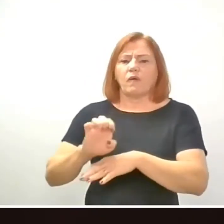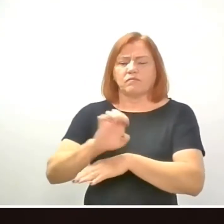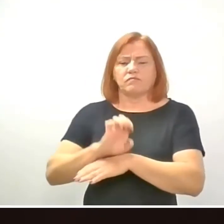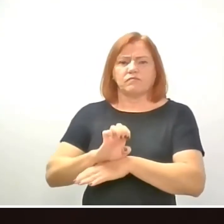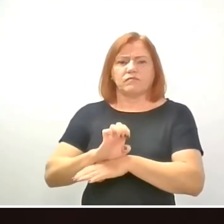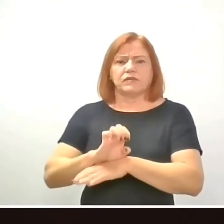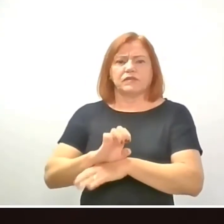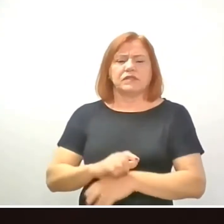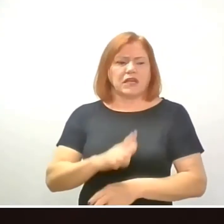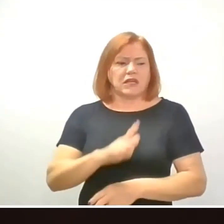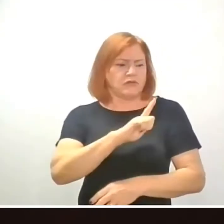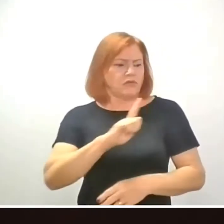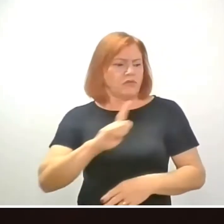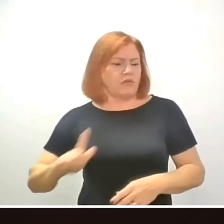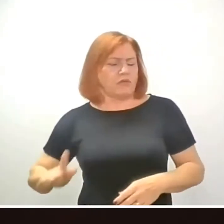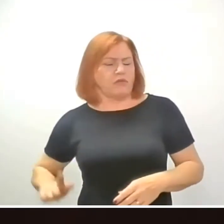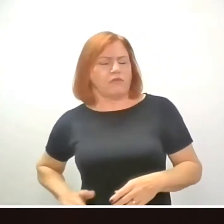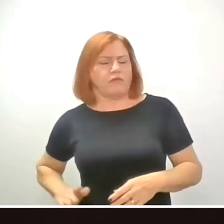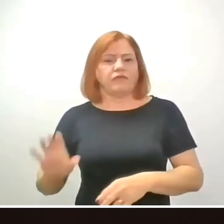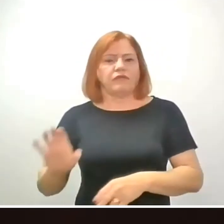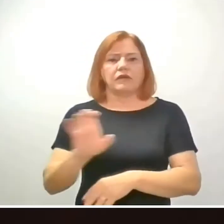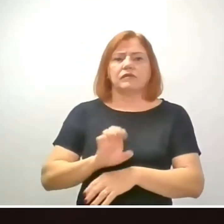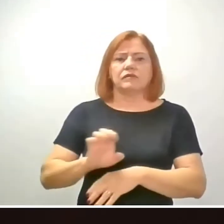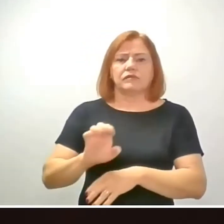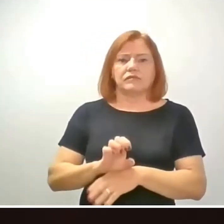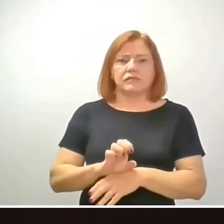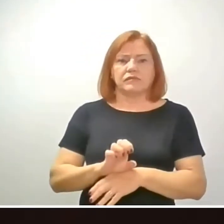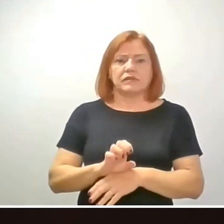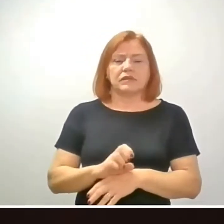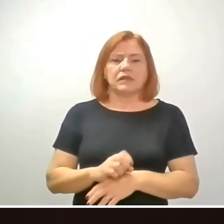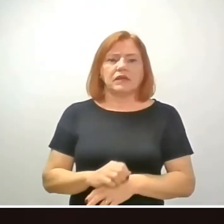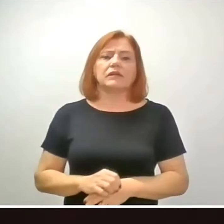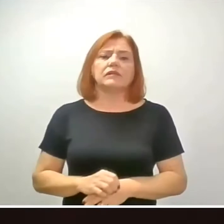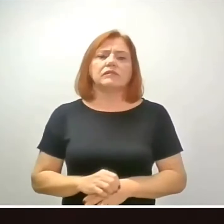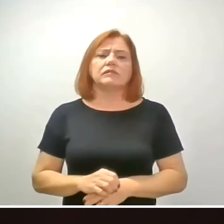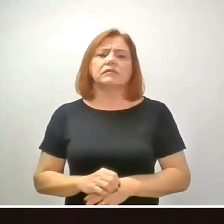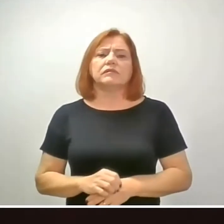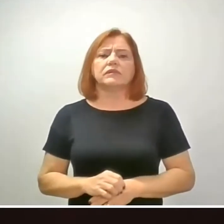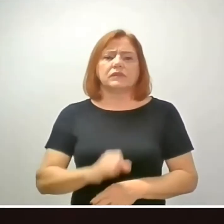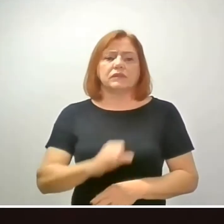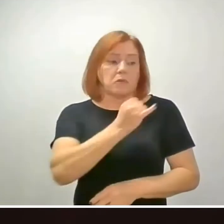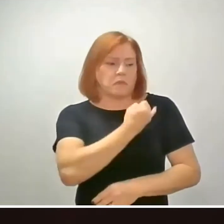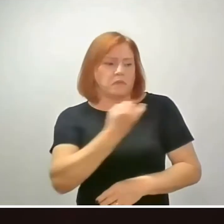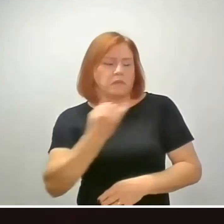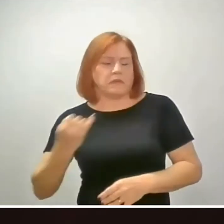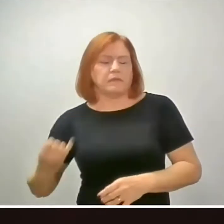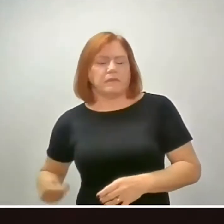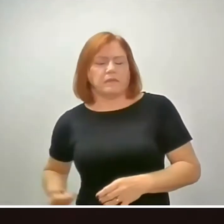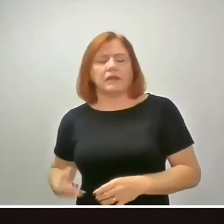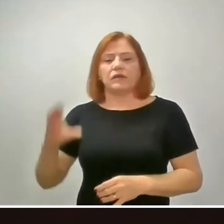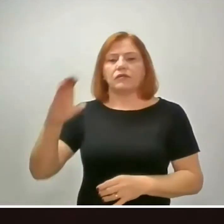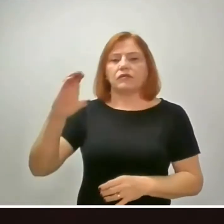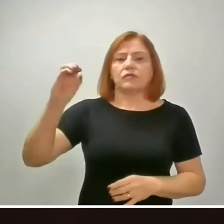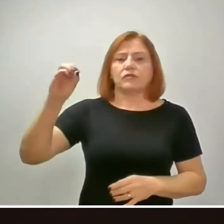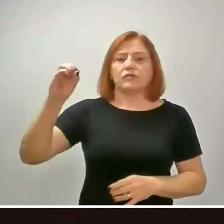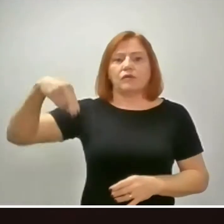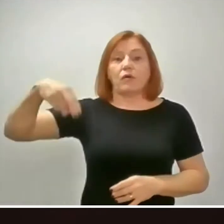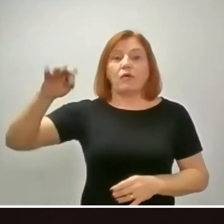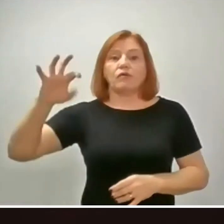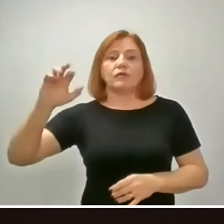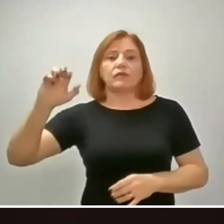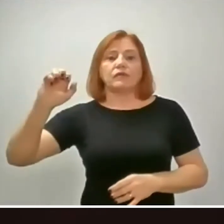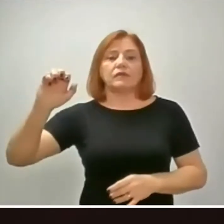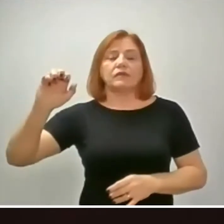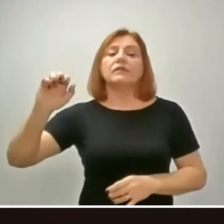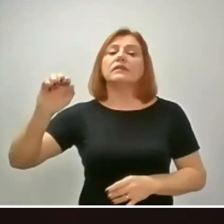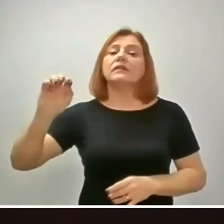adotou, né, a religião cristã como a religião do Estado, e com essa união, os assuntos da igreja passaram